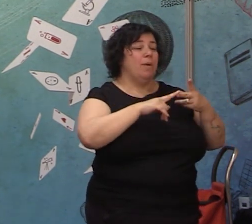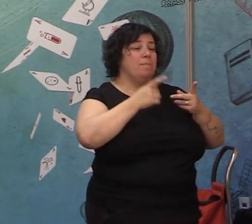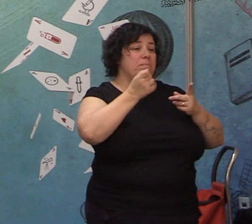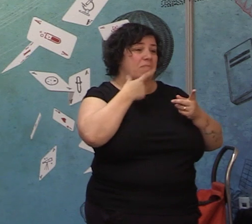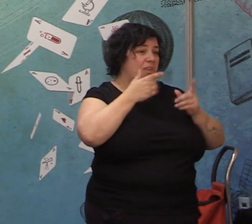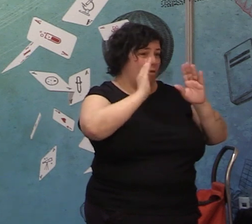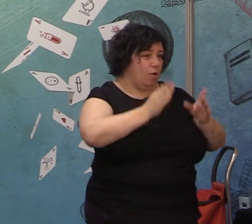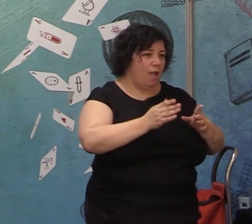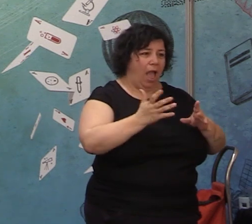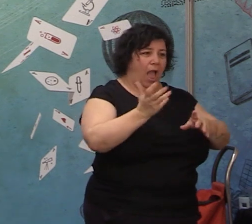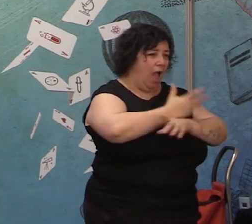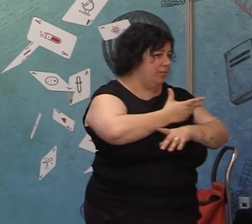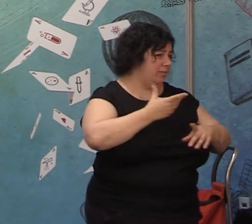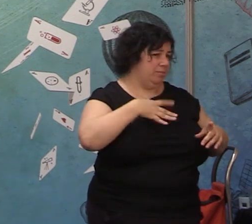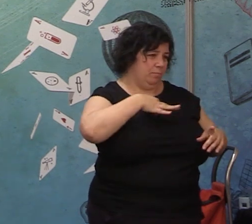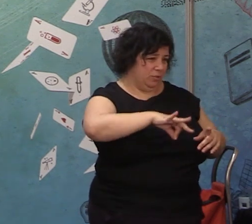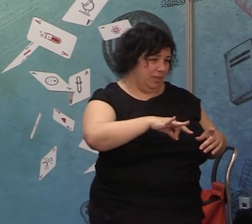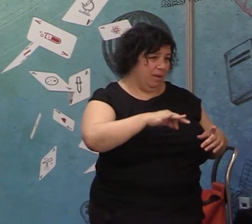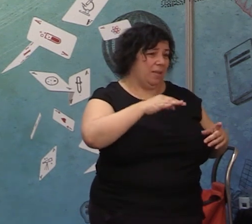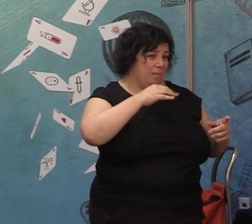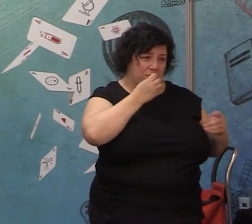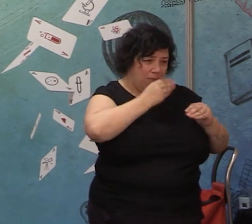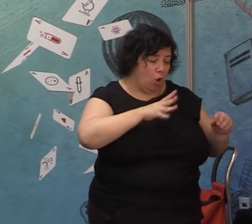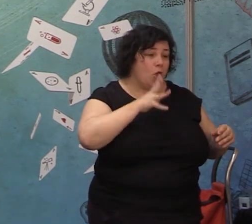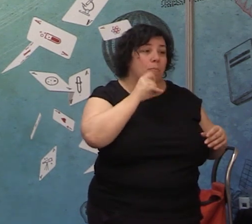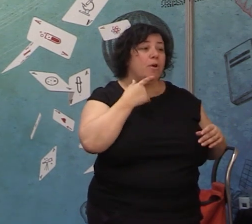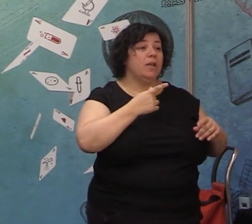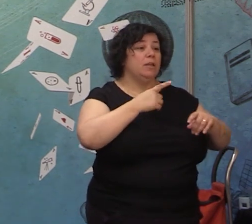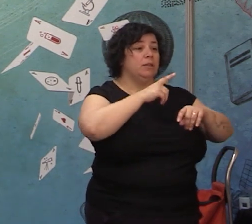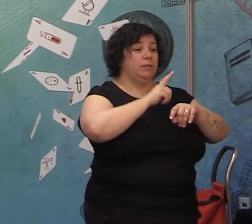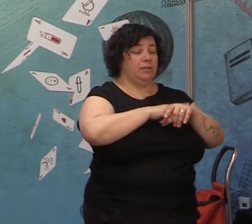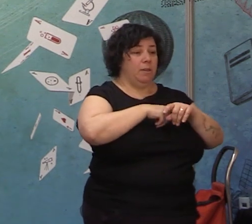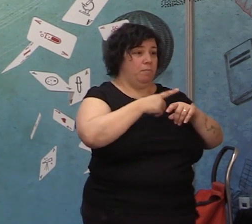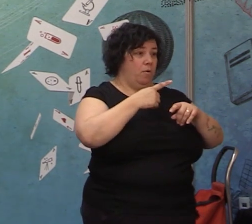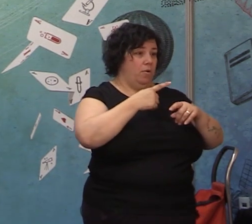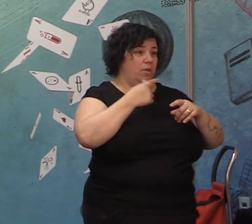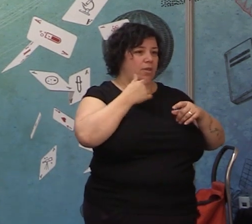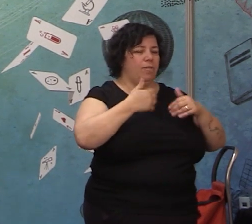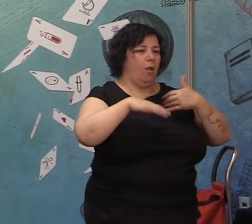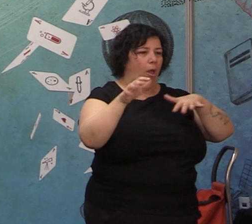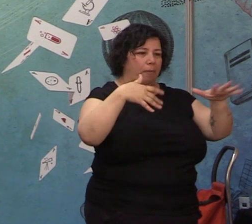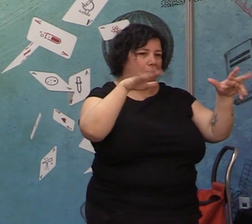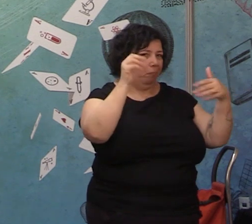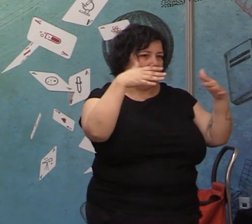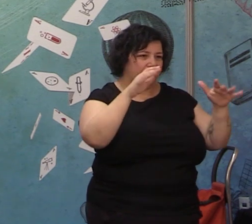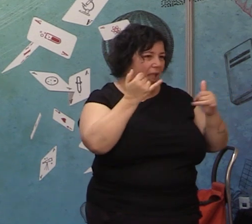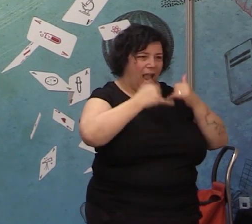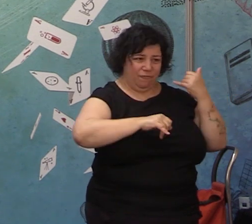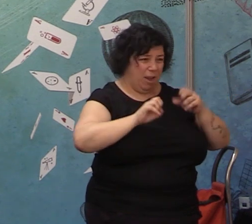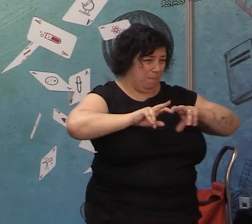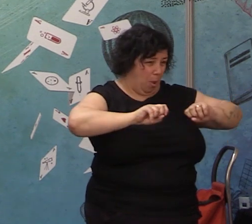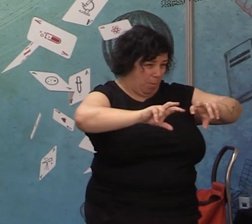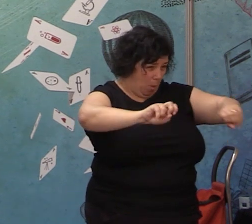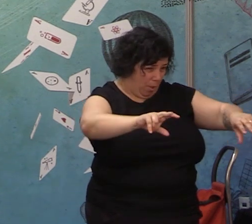medicación, cuanto antes mejor, porque cuanto más tiempo esté el factor de riesgo ese campando a su ancha, pues más empeoramiento